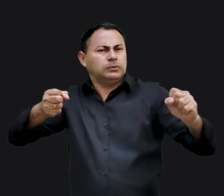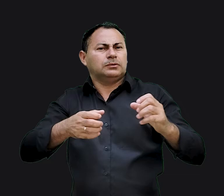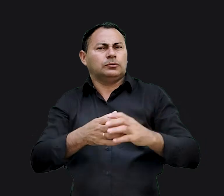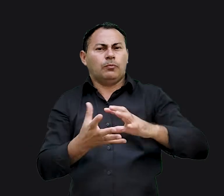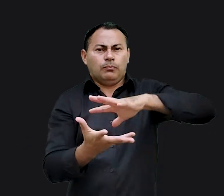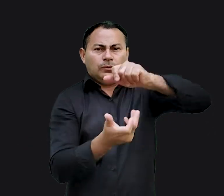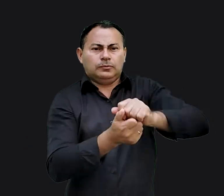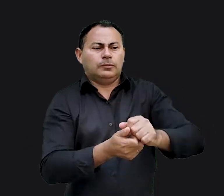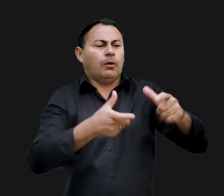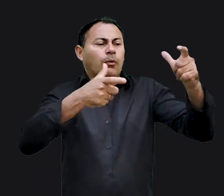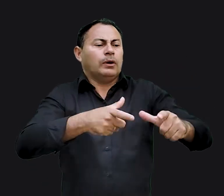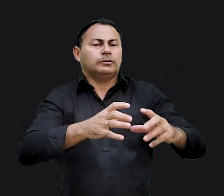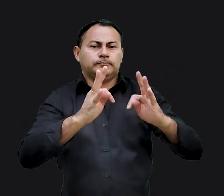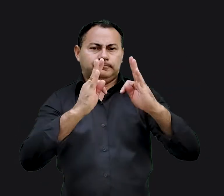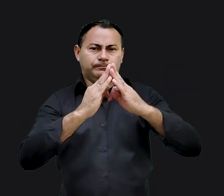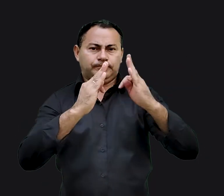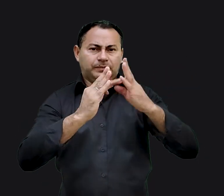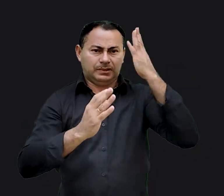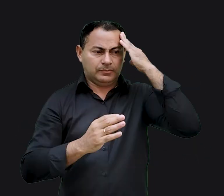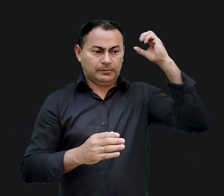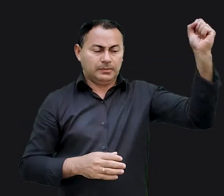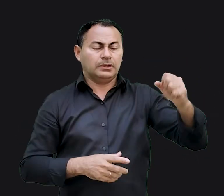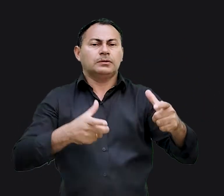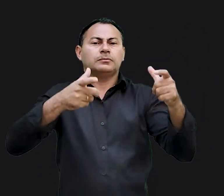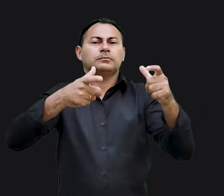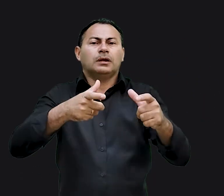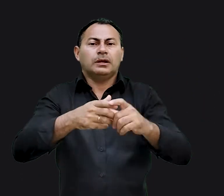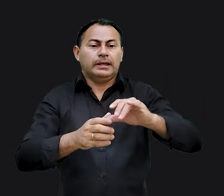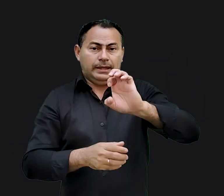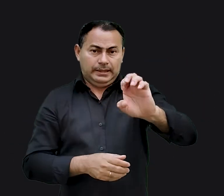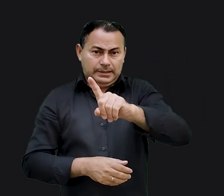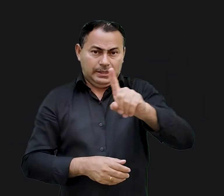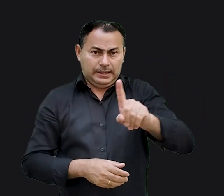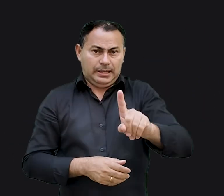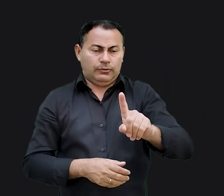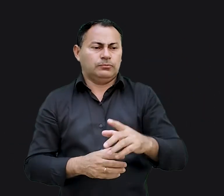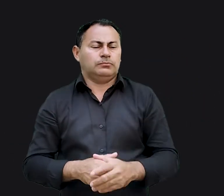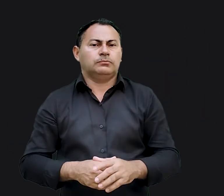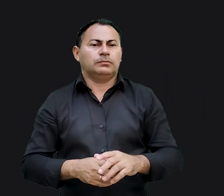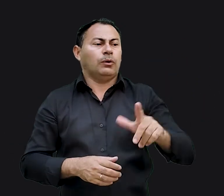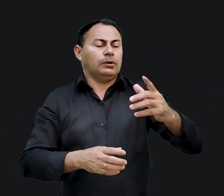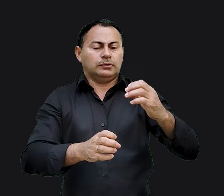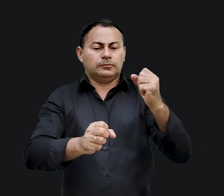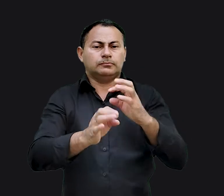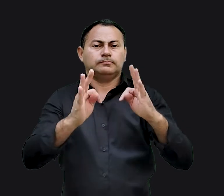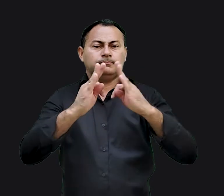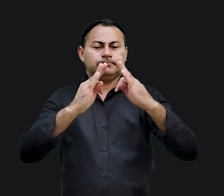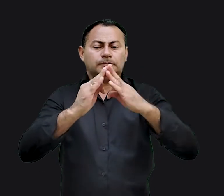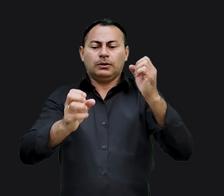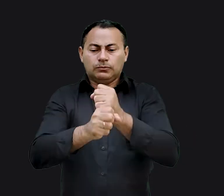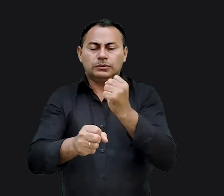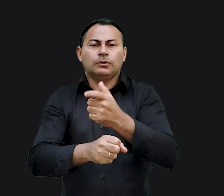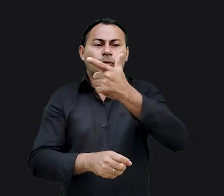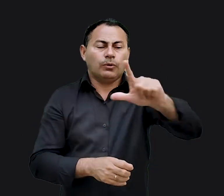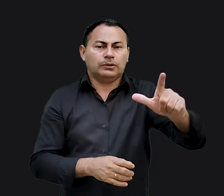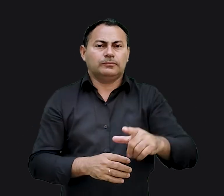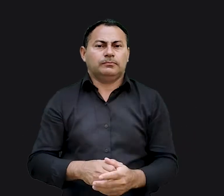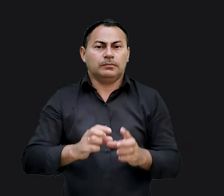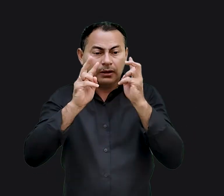bem ali onde antes ficava o templo de Salomão. Nesse trecho, Ezequiel diz que outro templo vai ser construído. Quando